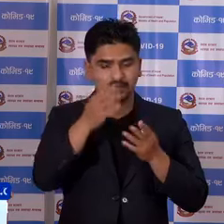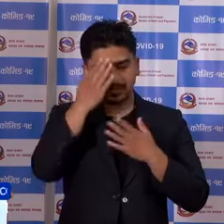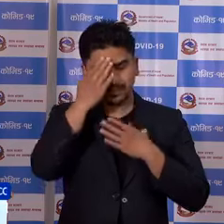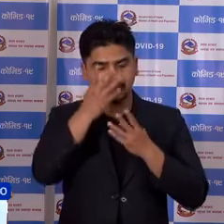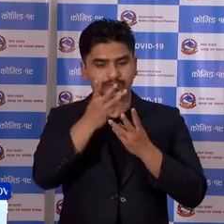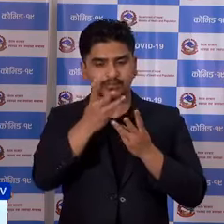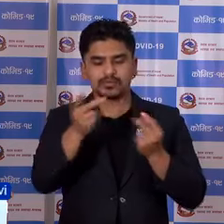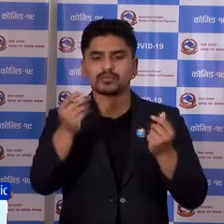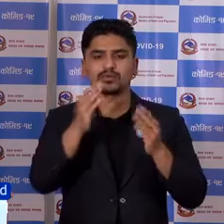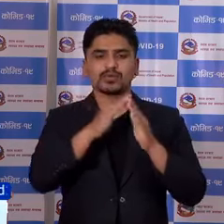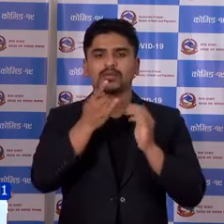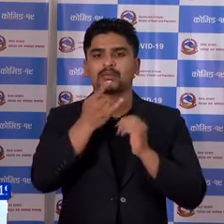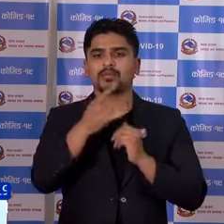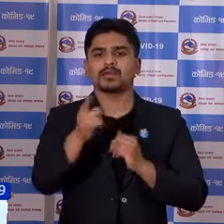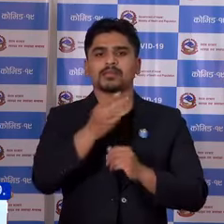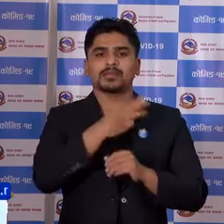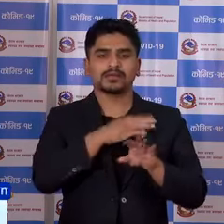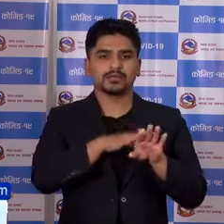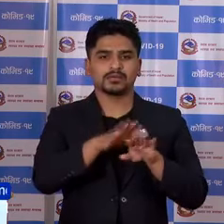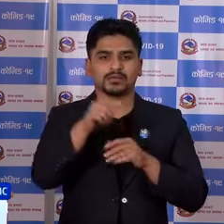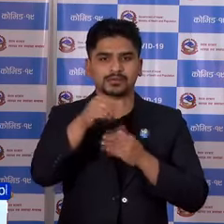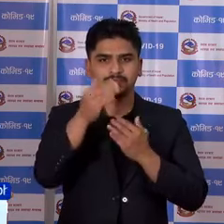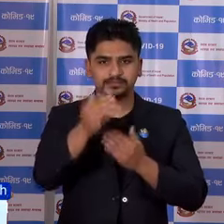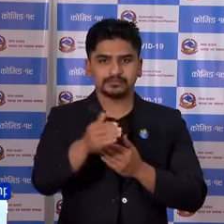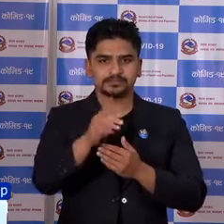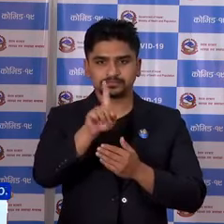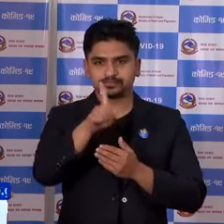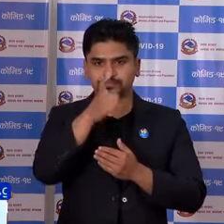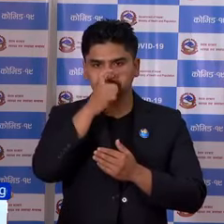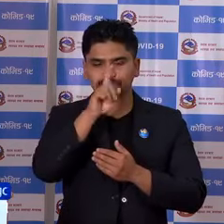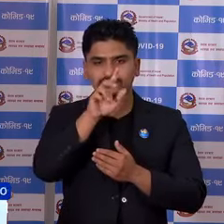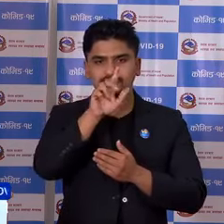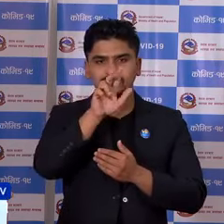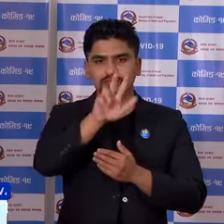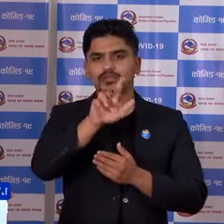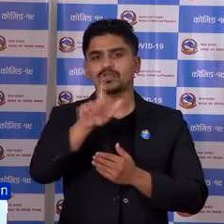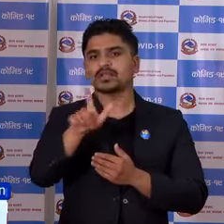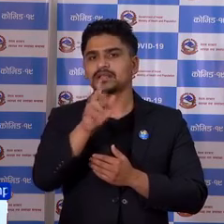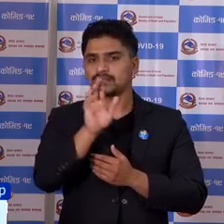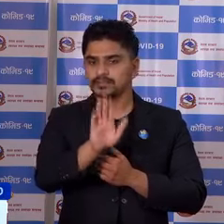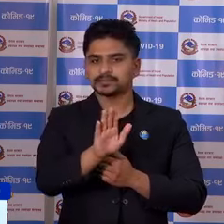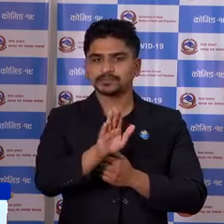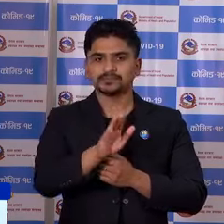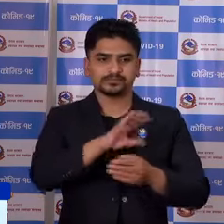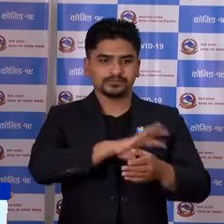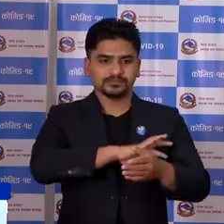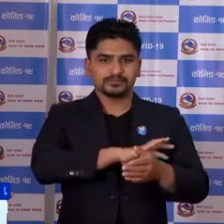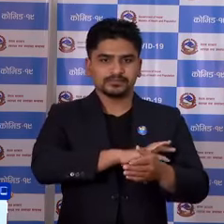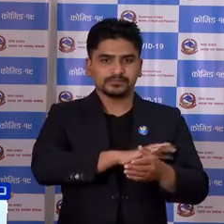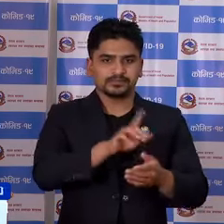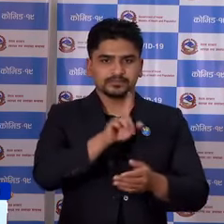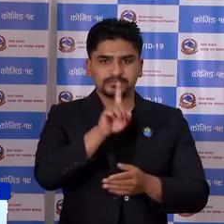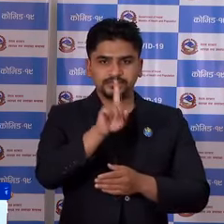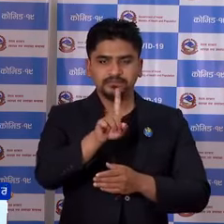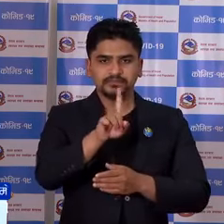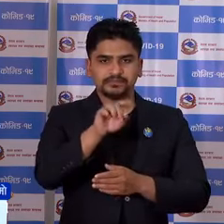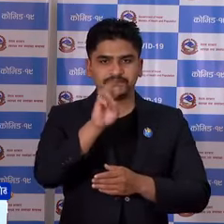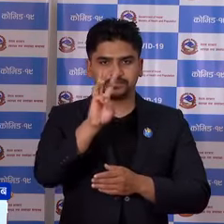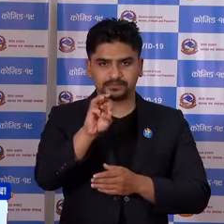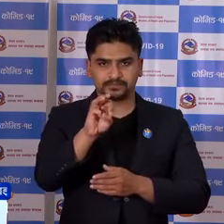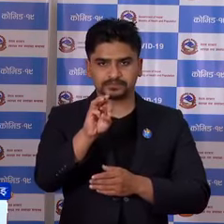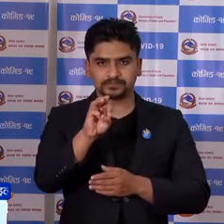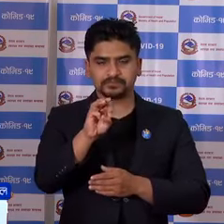निको भएर घर फर्किने व्यक्तिहरूको हालसम्मको संख्या 187 रहेको छ। जसमध्ये प्रदेश नम्बर 1 हालसम्म